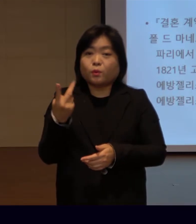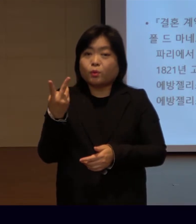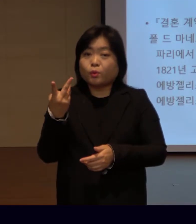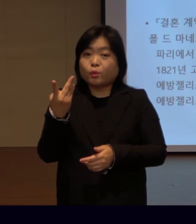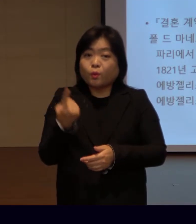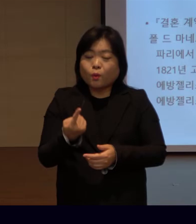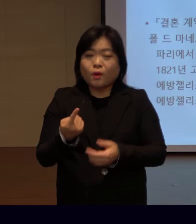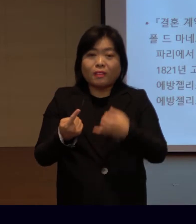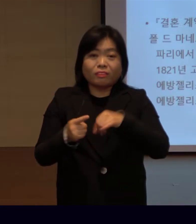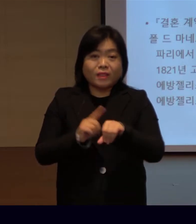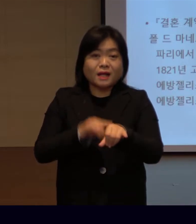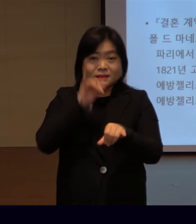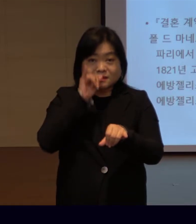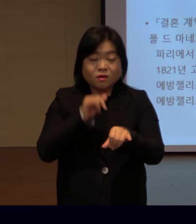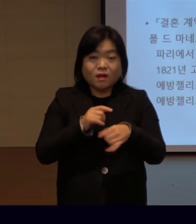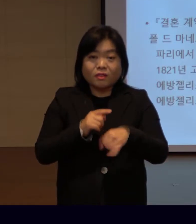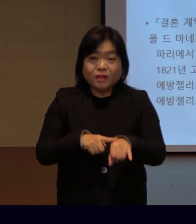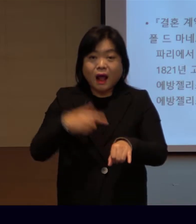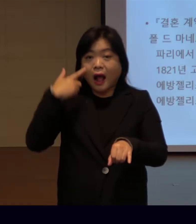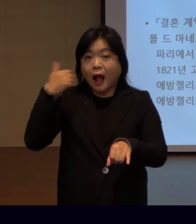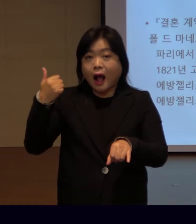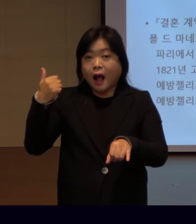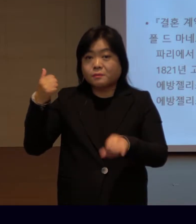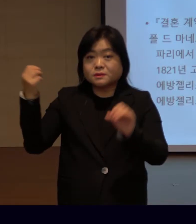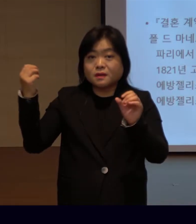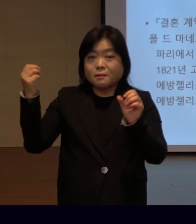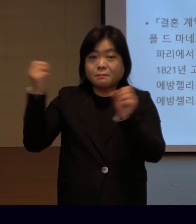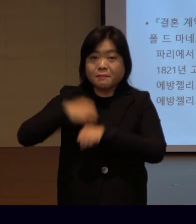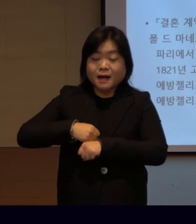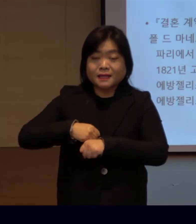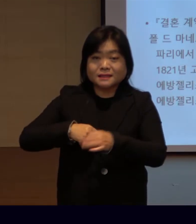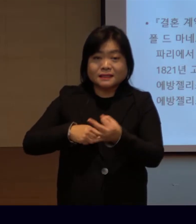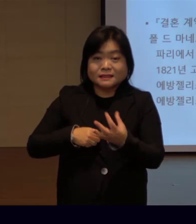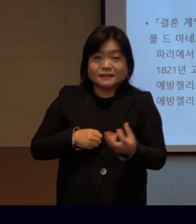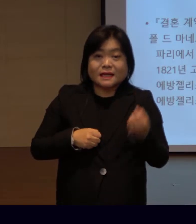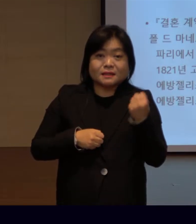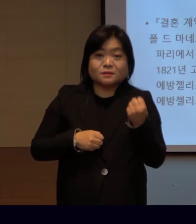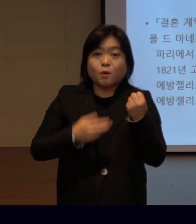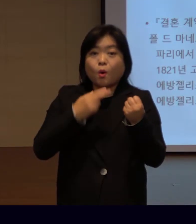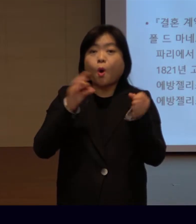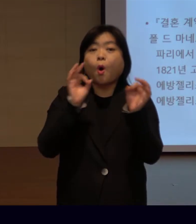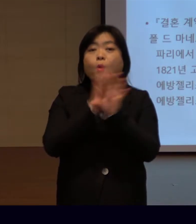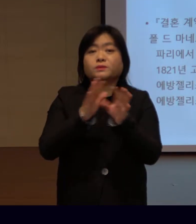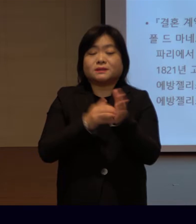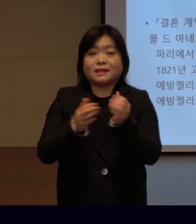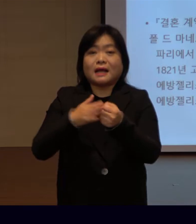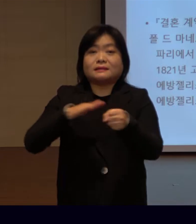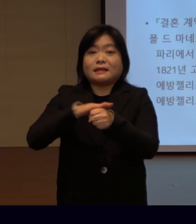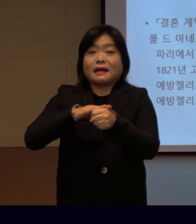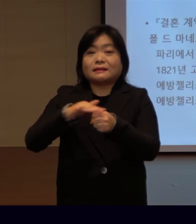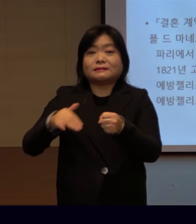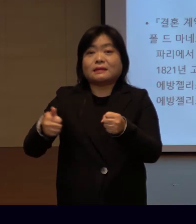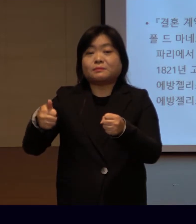딸이 있어요. 근데 그 딸이 아버지가 망해서 지참금이 없어지니까 너무너무 사랑했던 남자랑 결혼을 못해요. 그래서 그 다